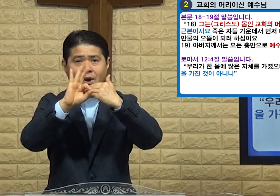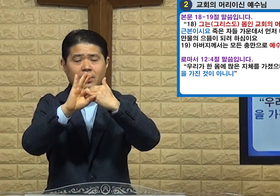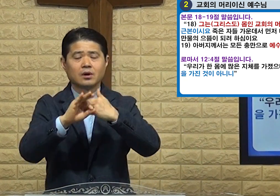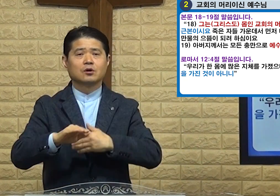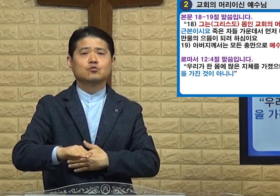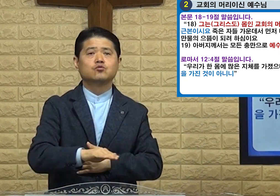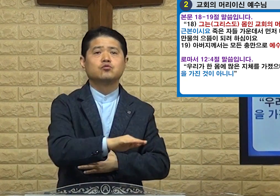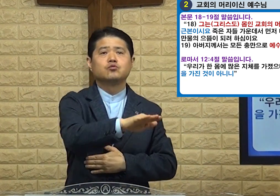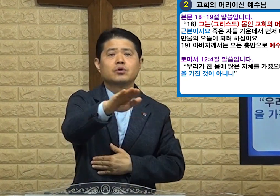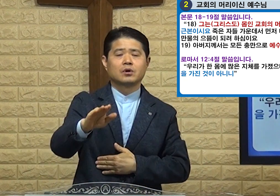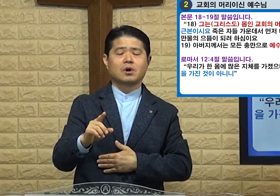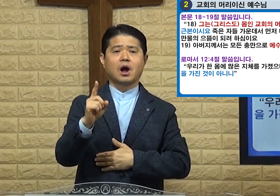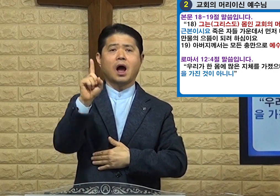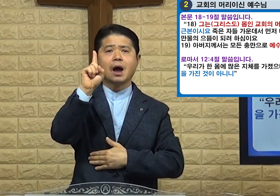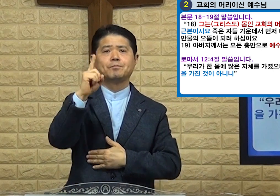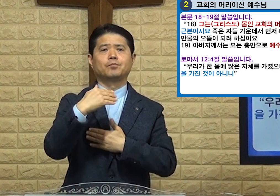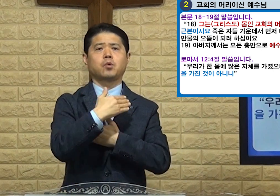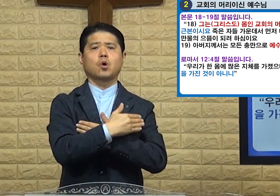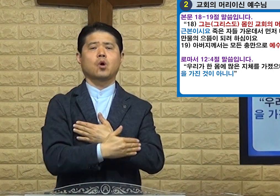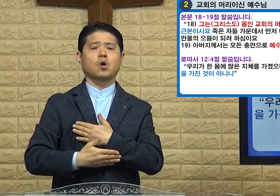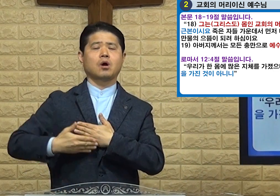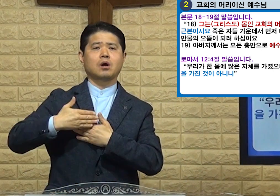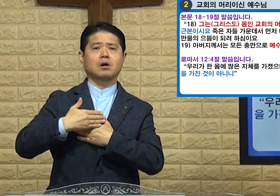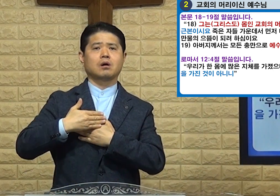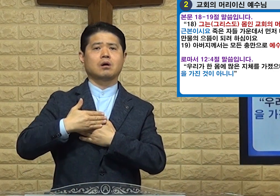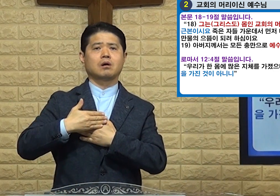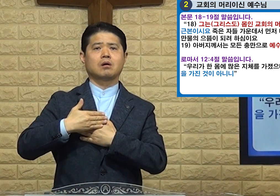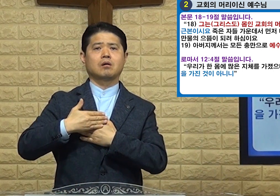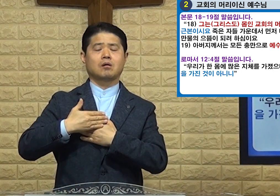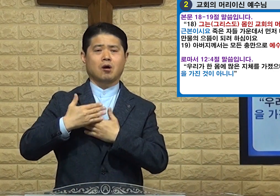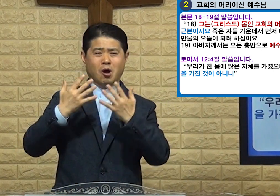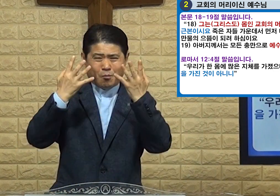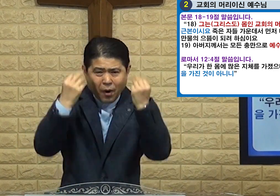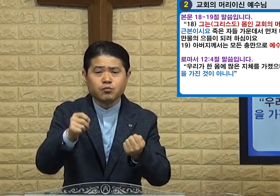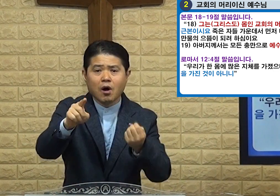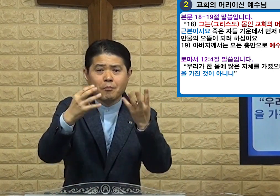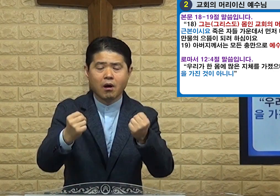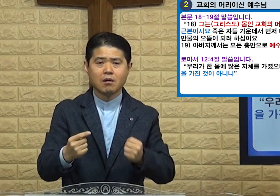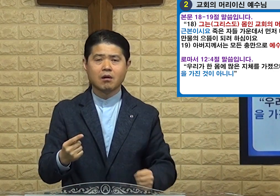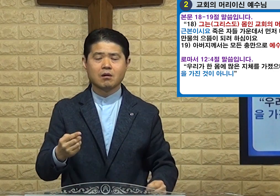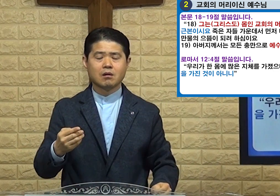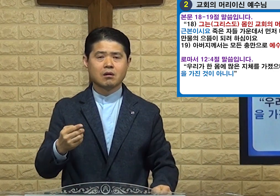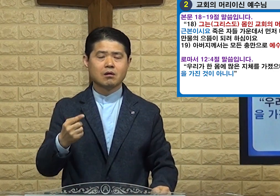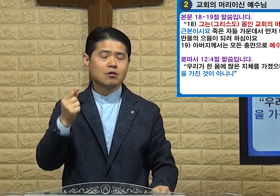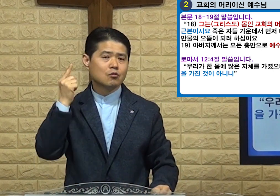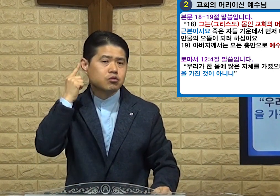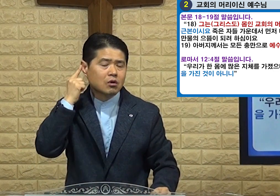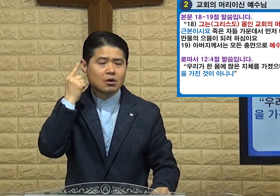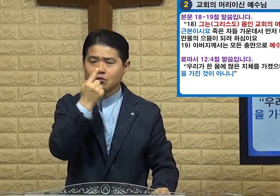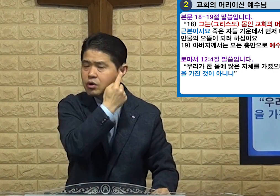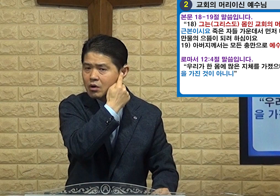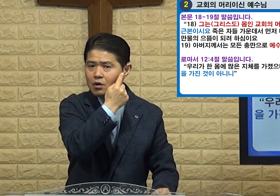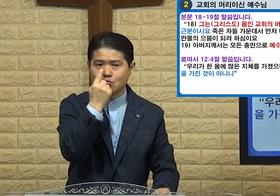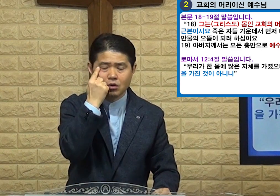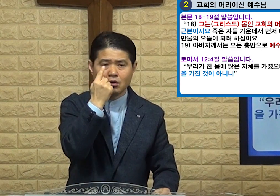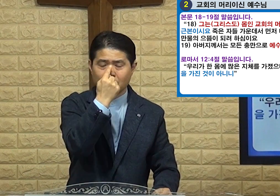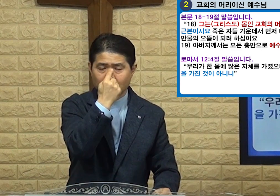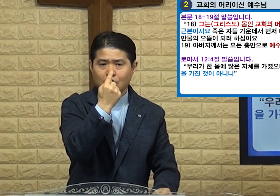12장 4절에 보면 우리가 한 몸에 많은 지체를 가졌으나 우리가 눈,